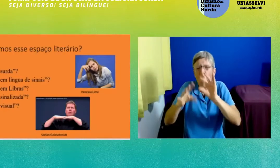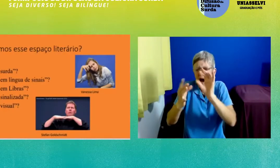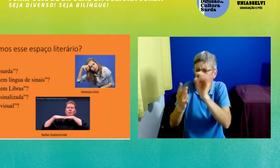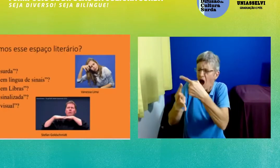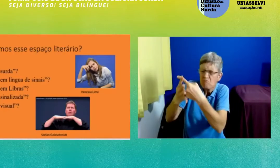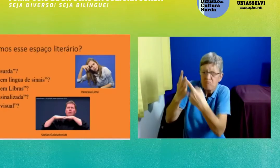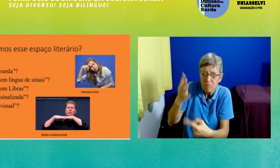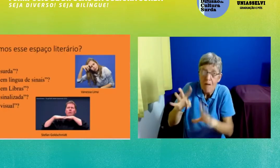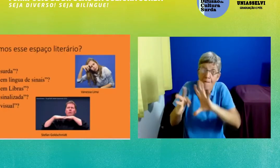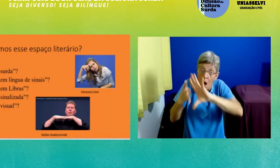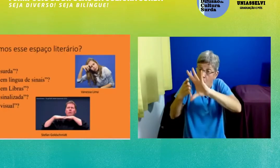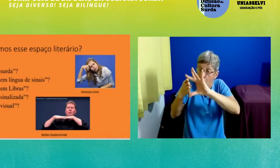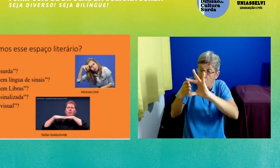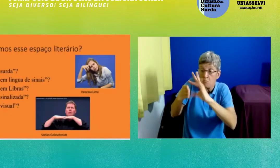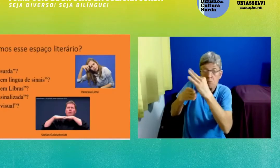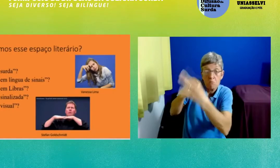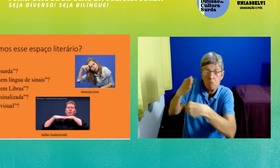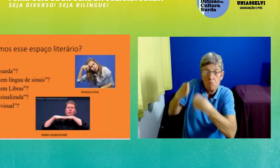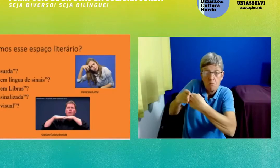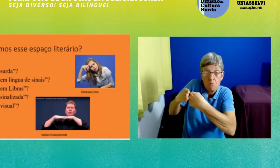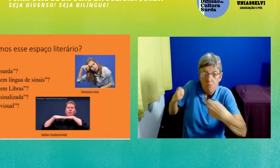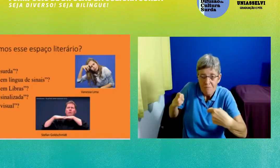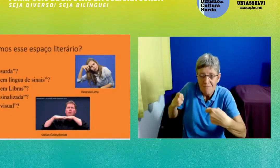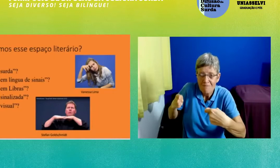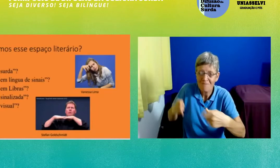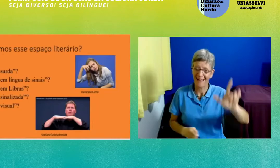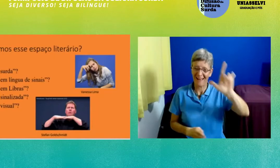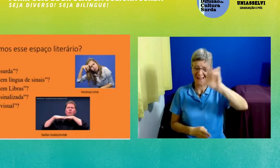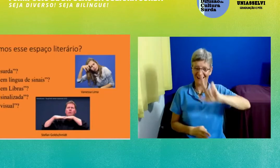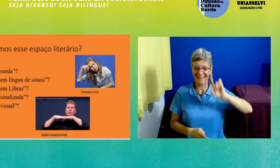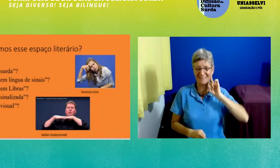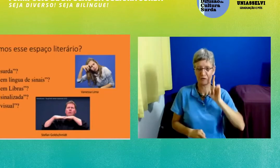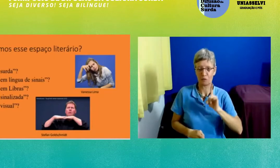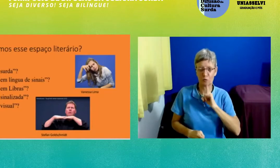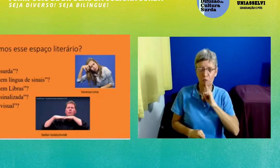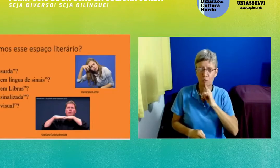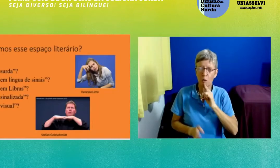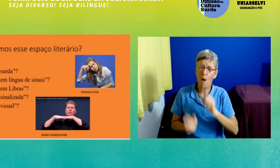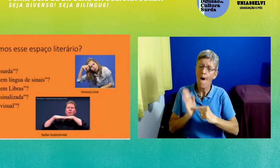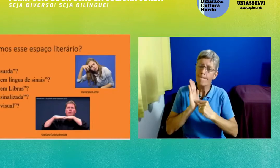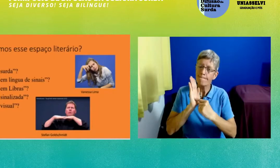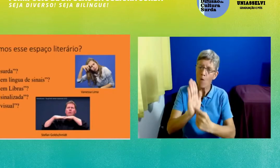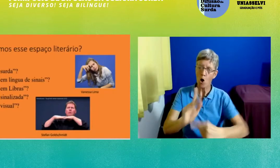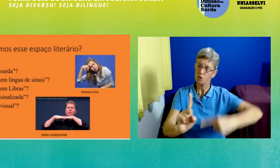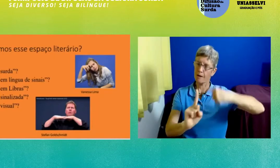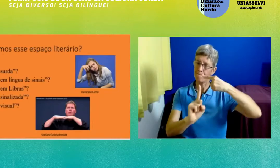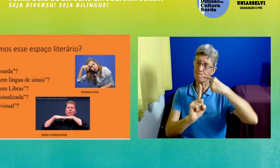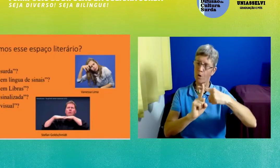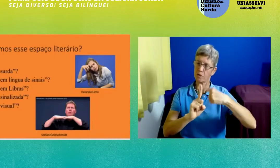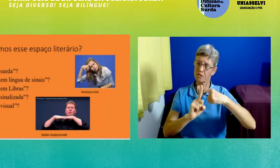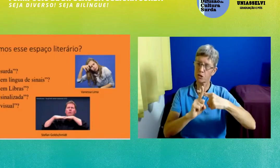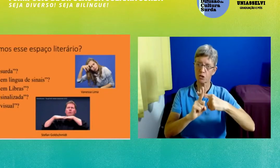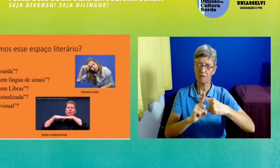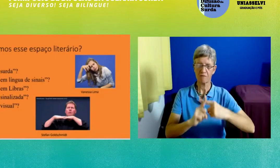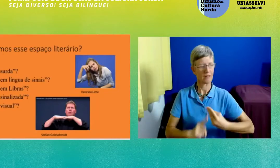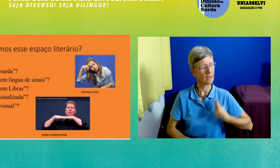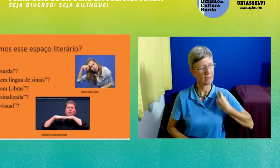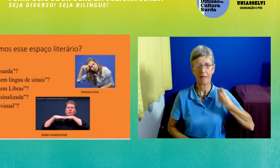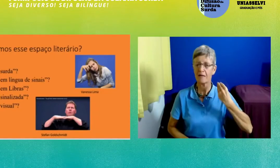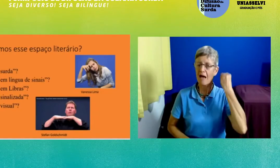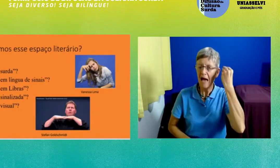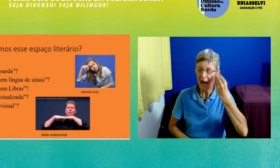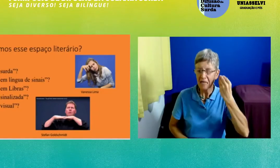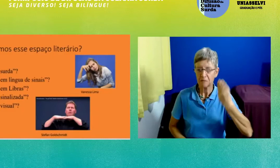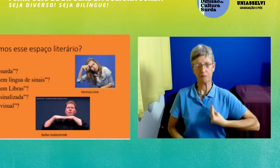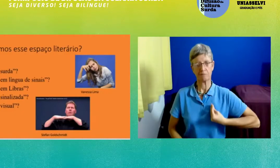entenda a experiência do surdo. Então, mas esses quatro pontos estão amarrados.